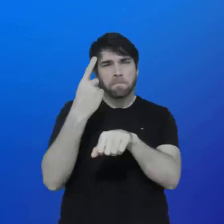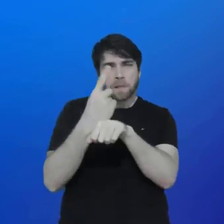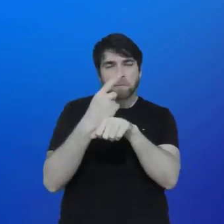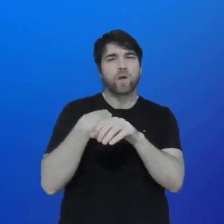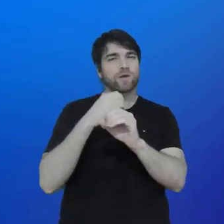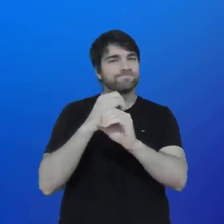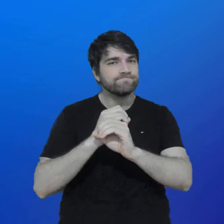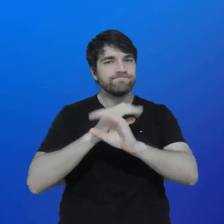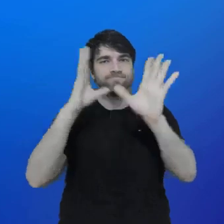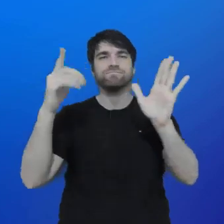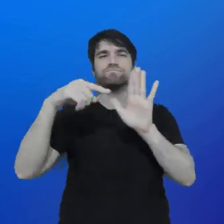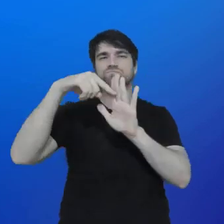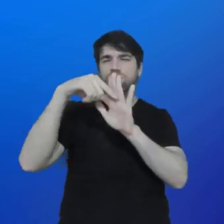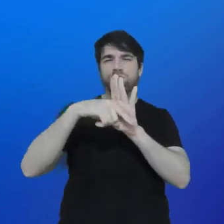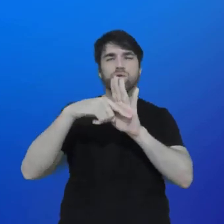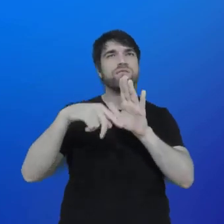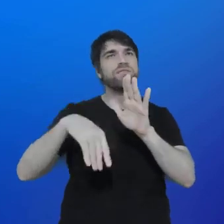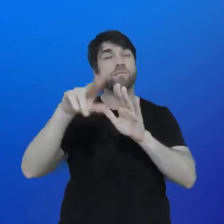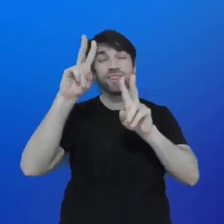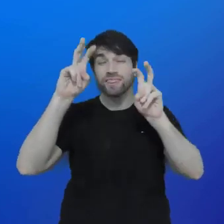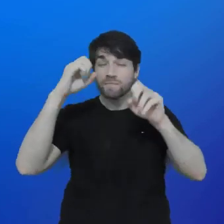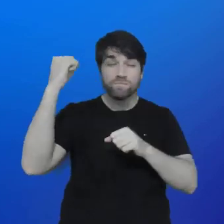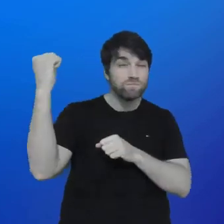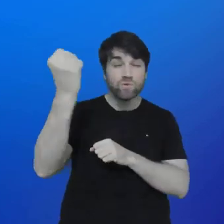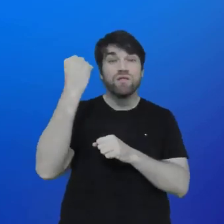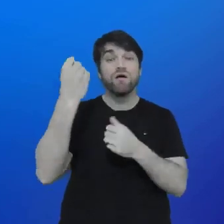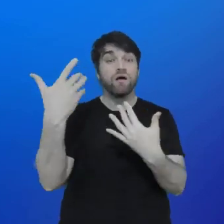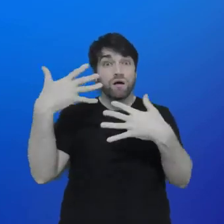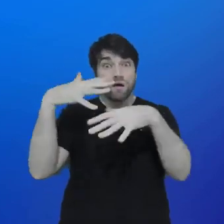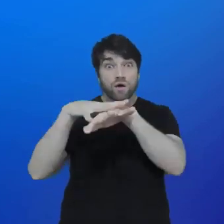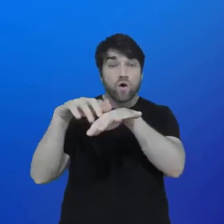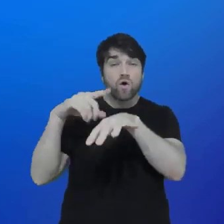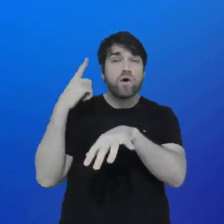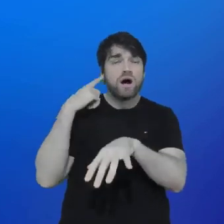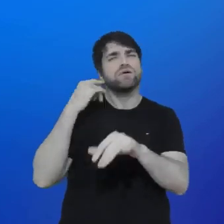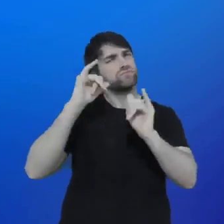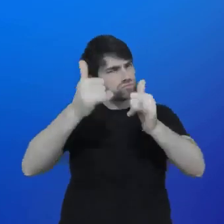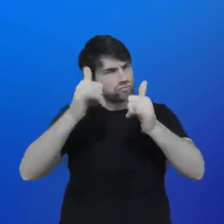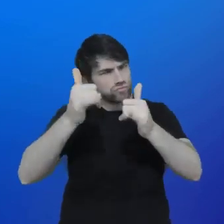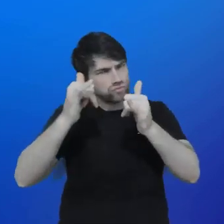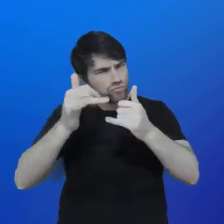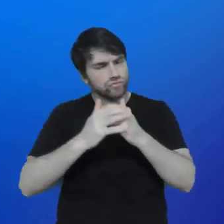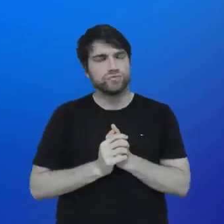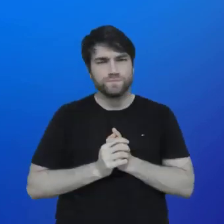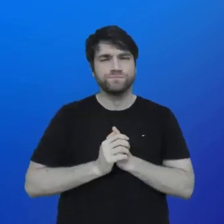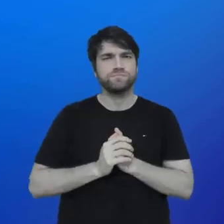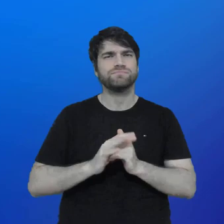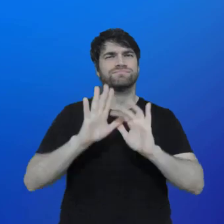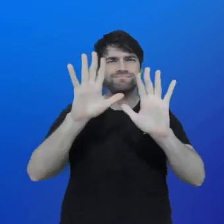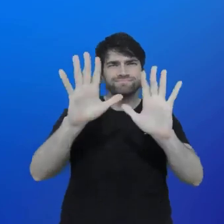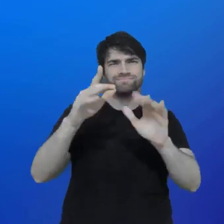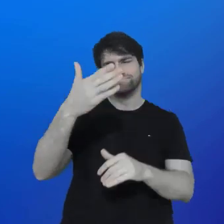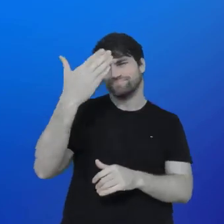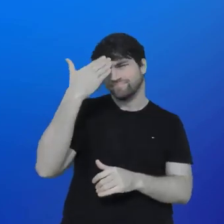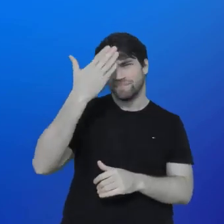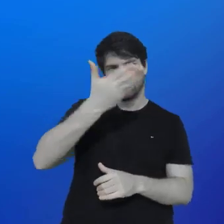Quiero dejar claro que sí es importante la integración con personas oyentes. Por supuesto que sí. El mundo oyente es